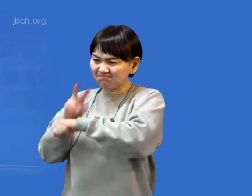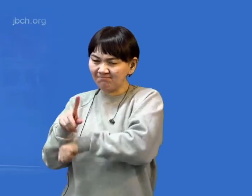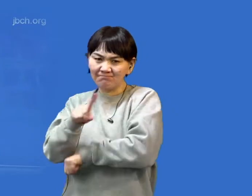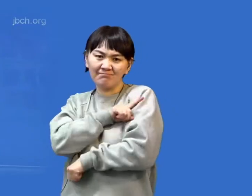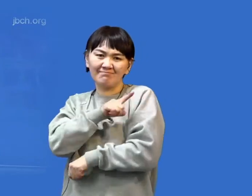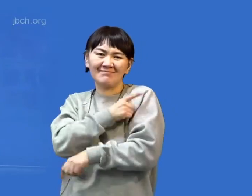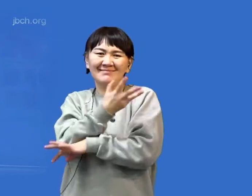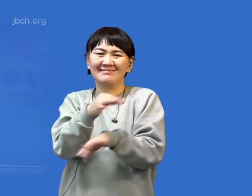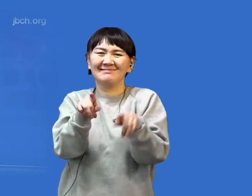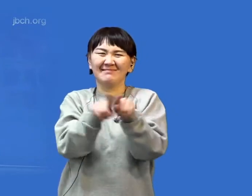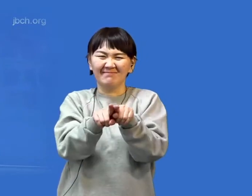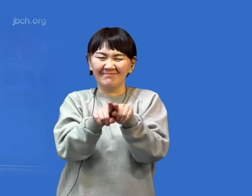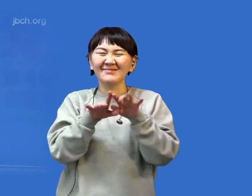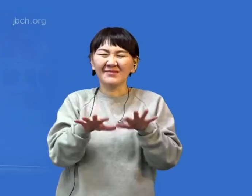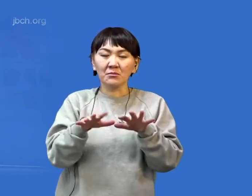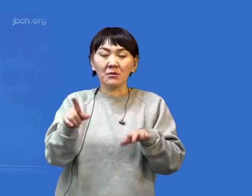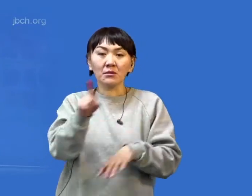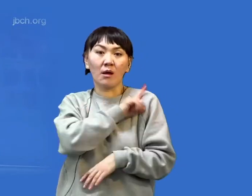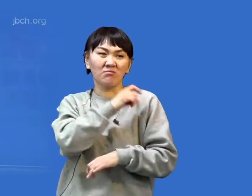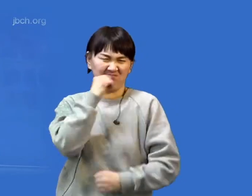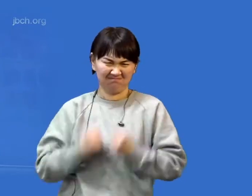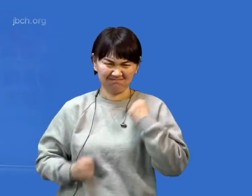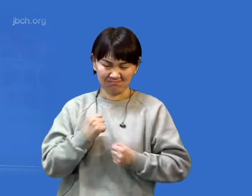бүх хүчээ дайчлал гүдэг шиг